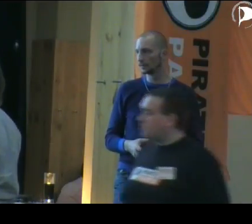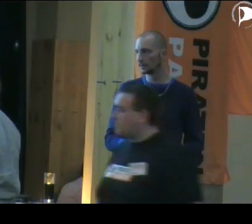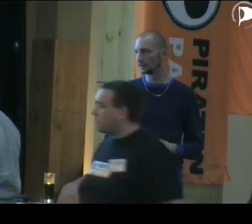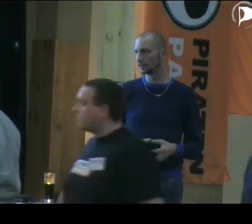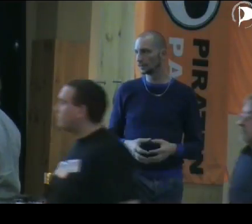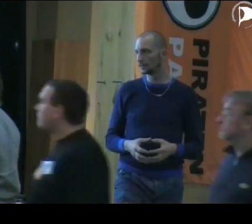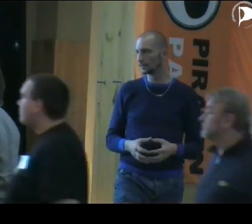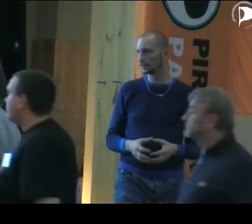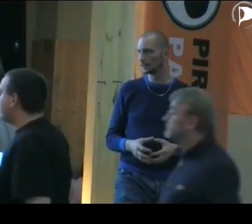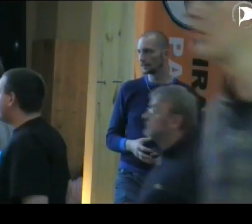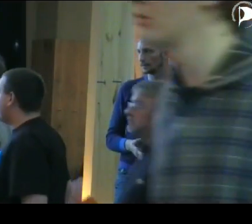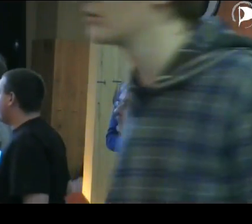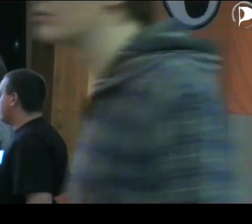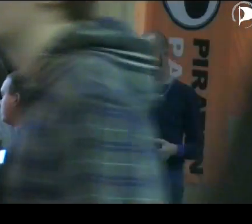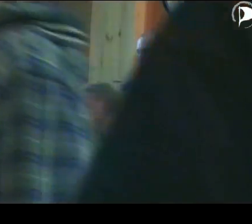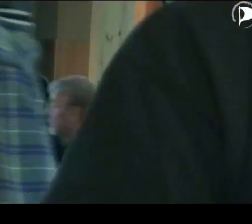dank